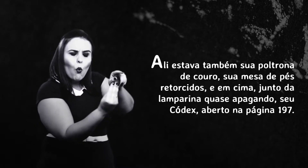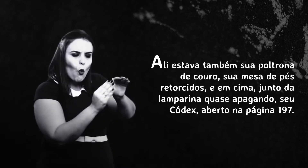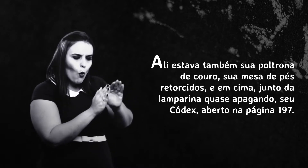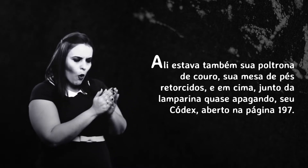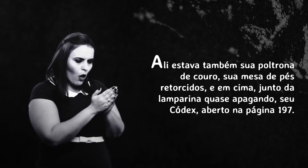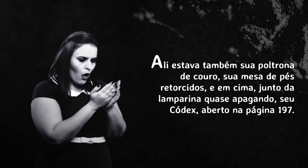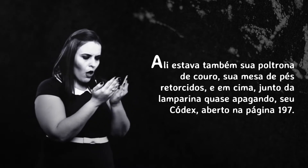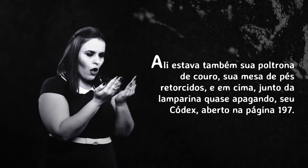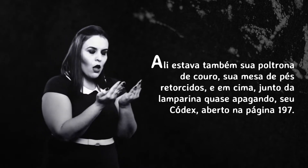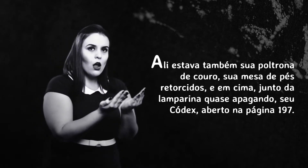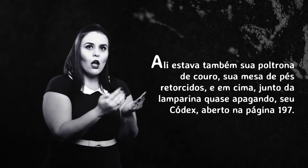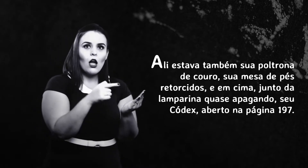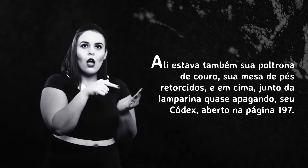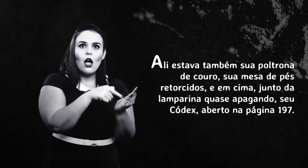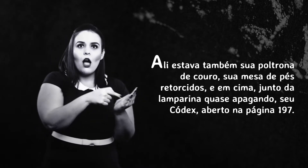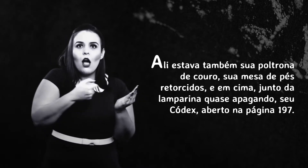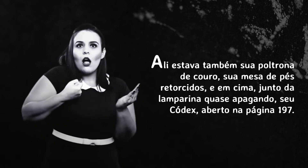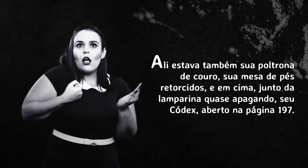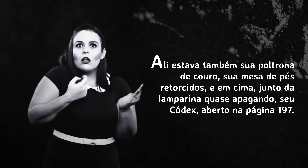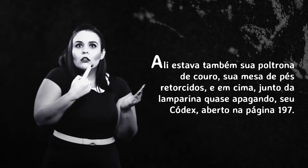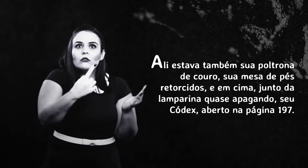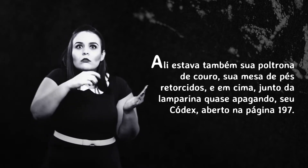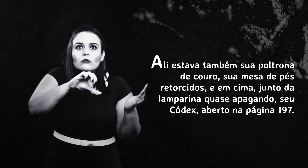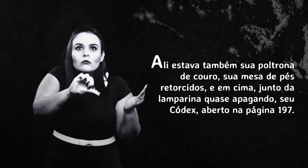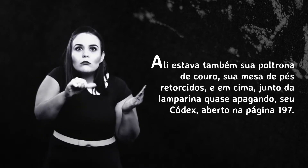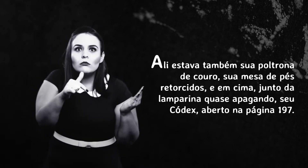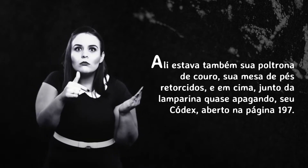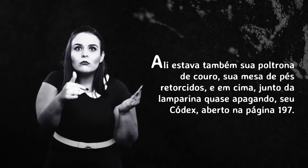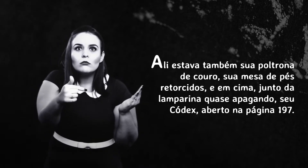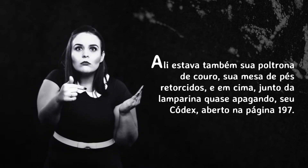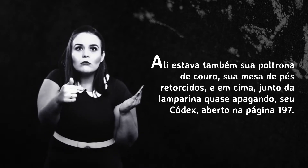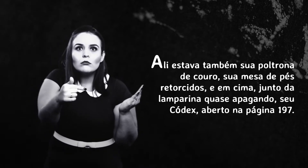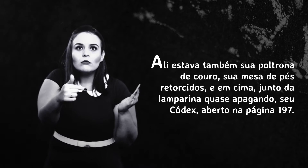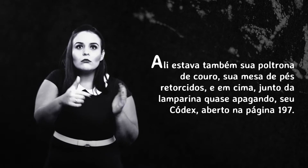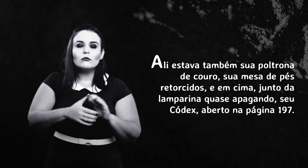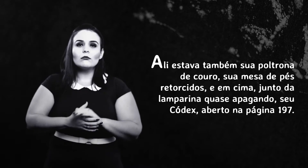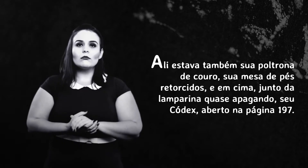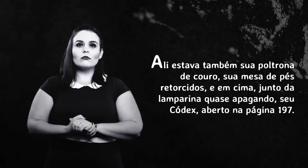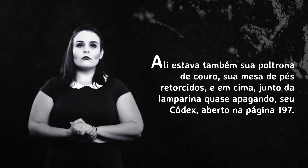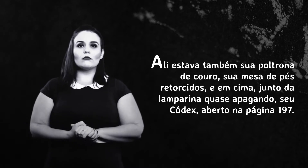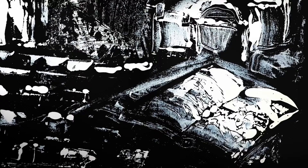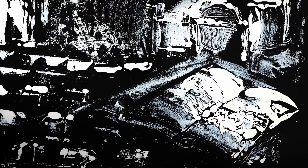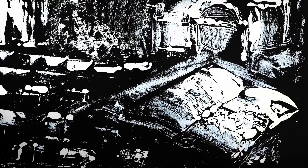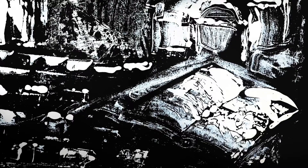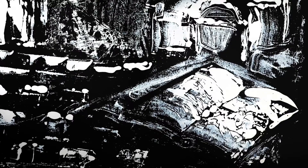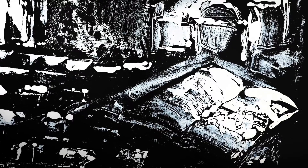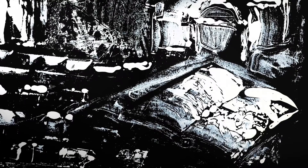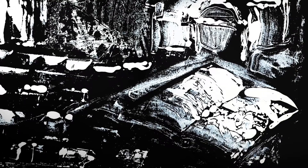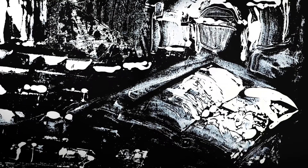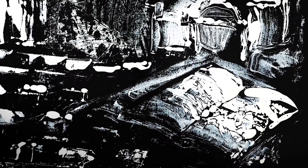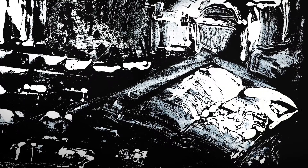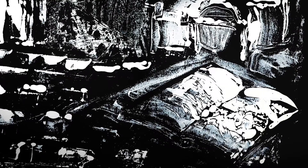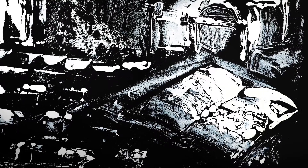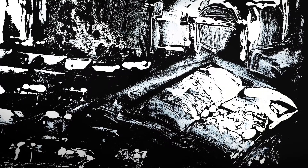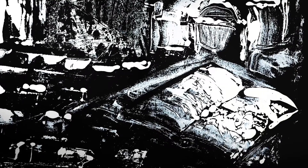seu códex, aberto na página 197. Vemos o códex aberto sobre a